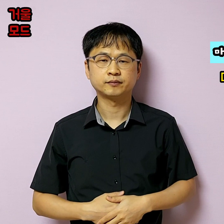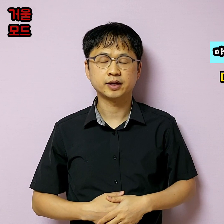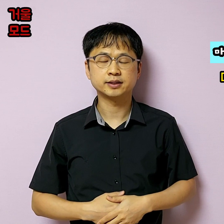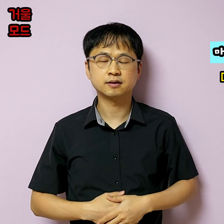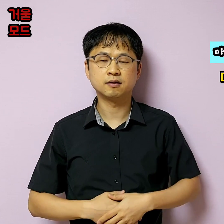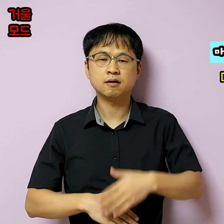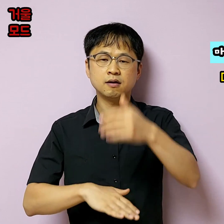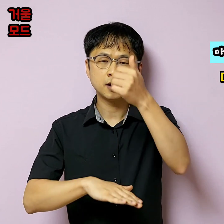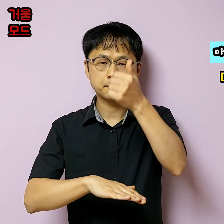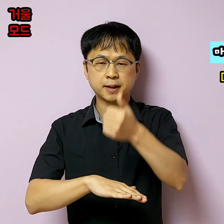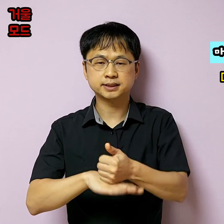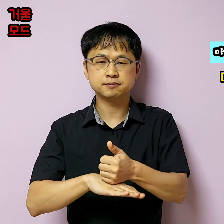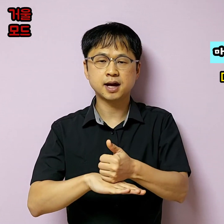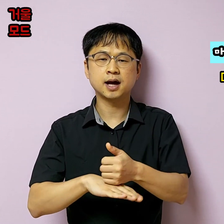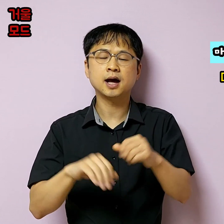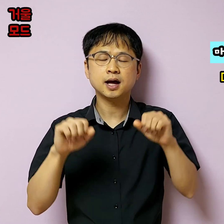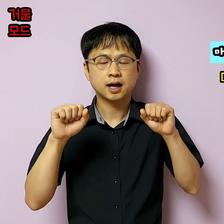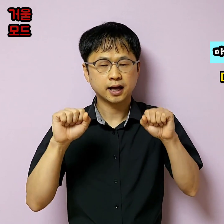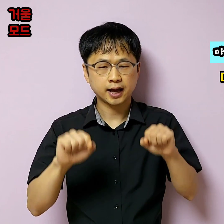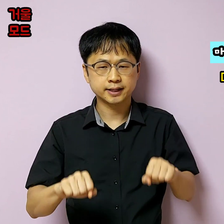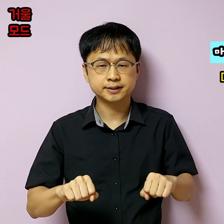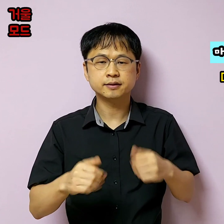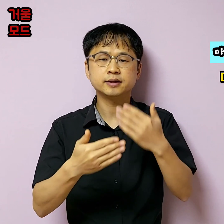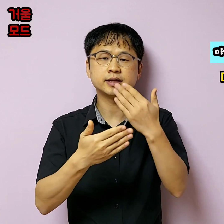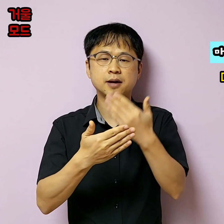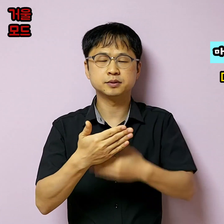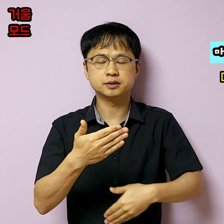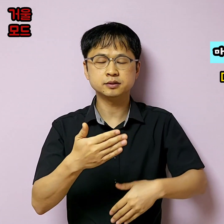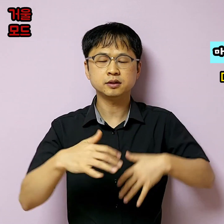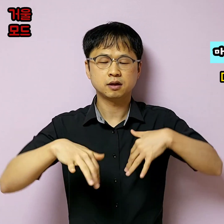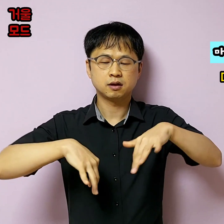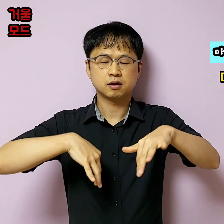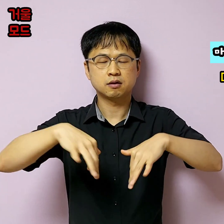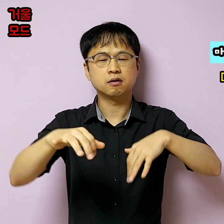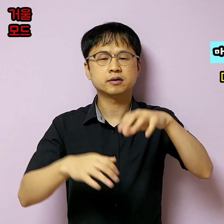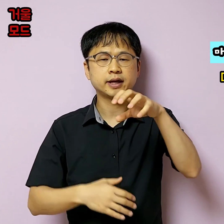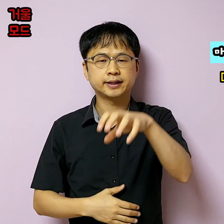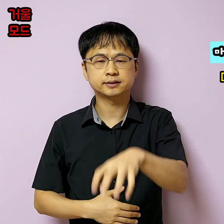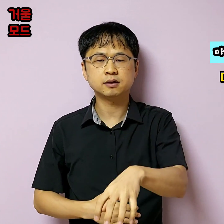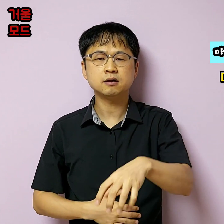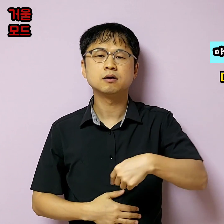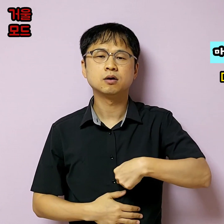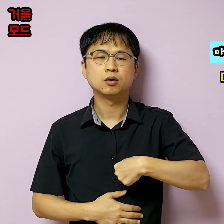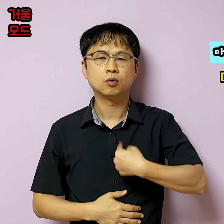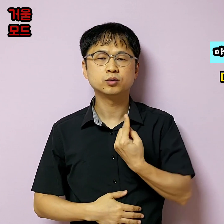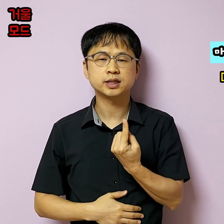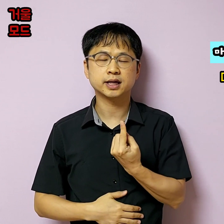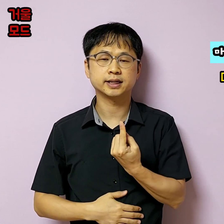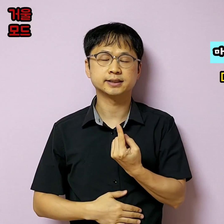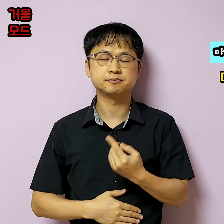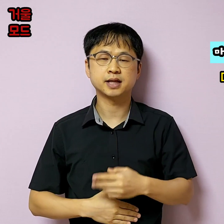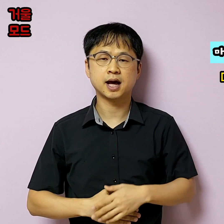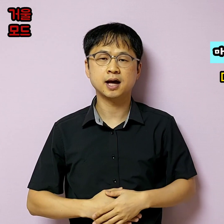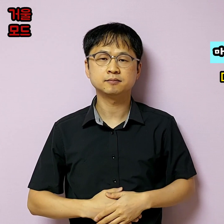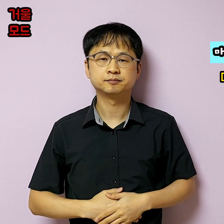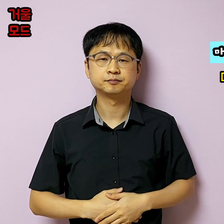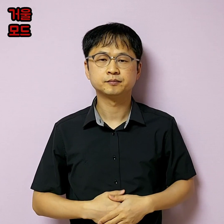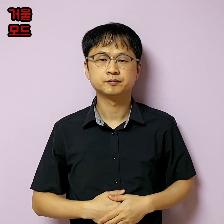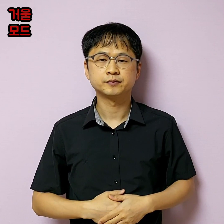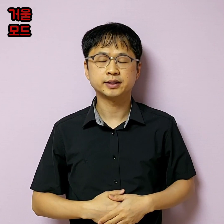네, 그래서 마지막 안녕이 남은 거리에서 혼자가 되겠습니다. 네,